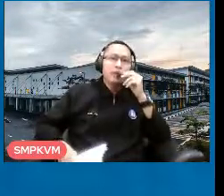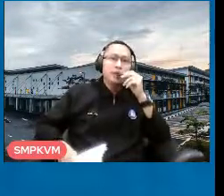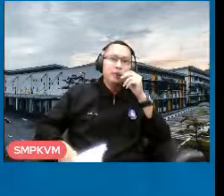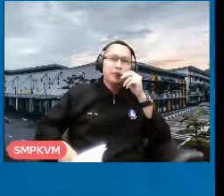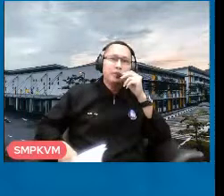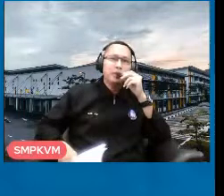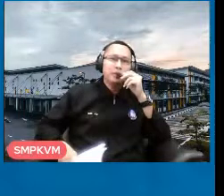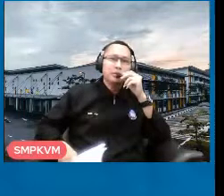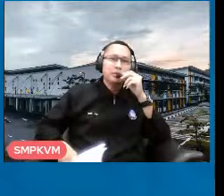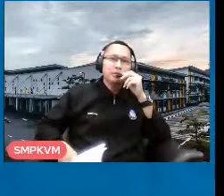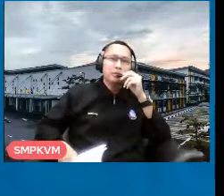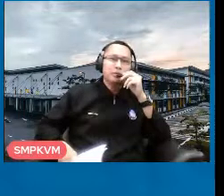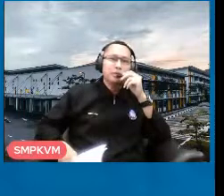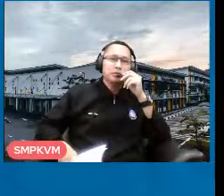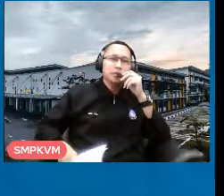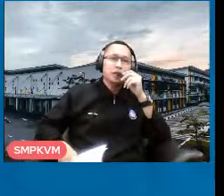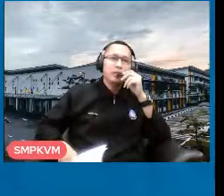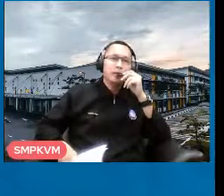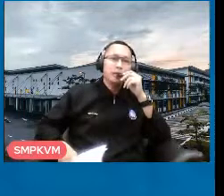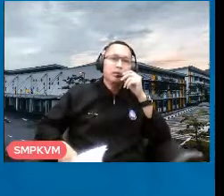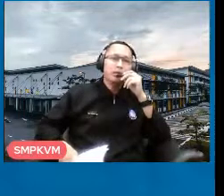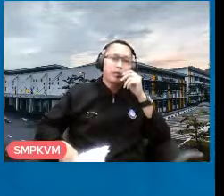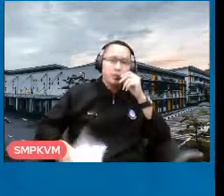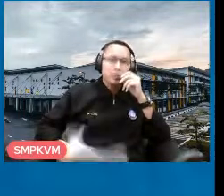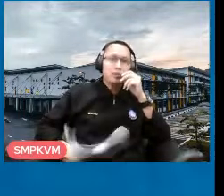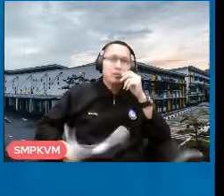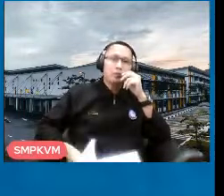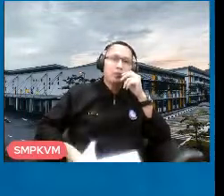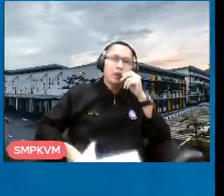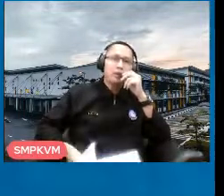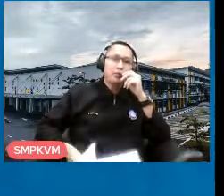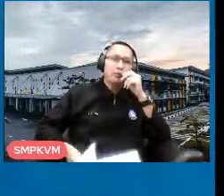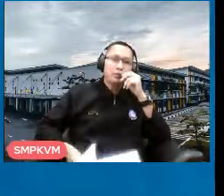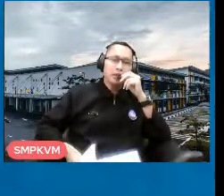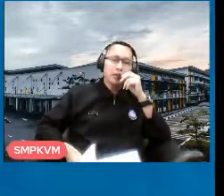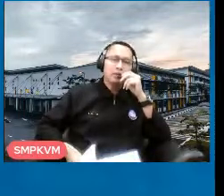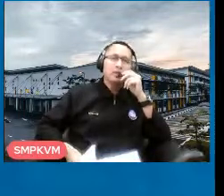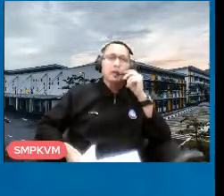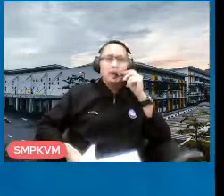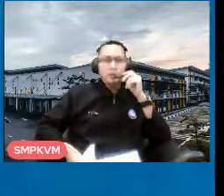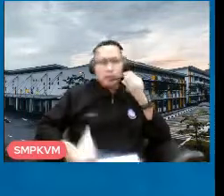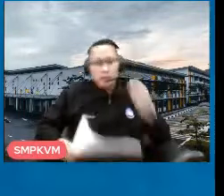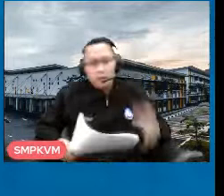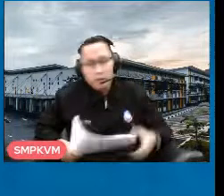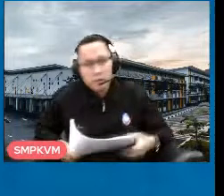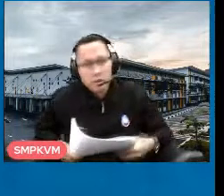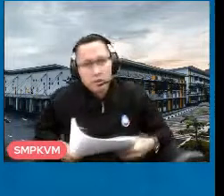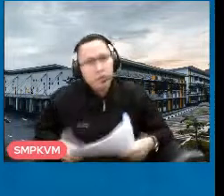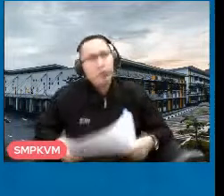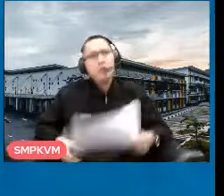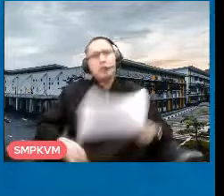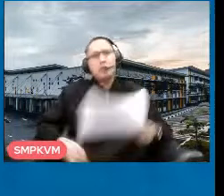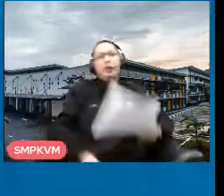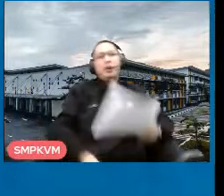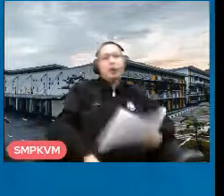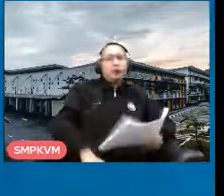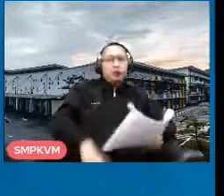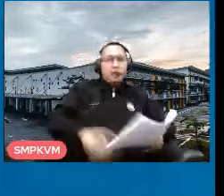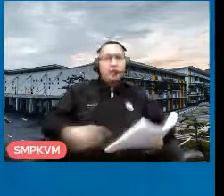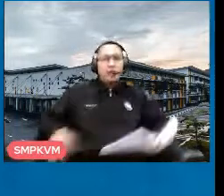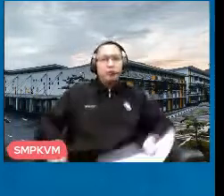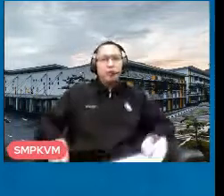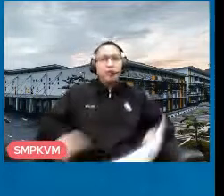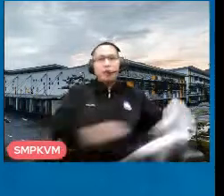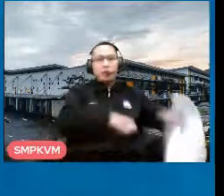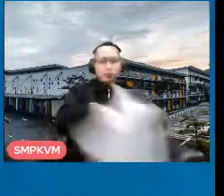cekgu Sudahlah pemisah Aduh bercangkok jangan lebih ya cukur cukur ada cukur kan kalau tak bawa cukur boleh pinjam mereka